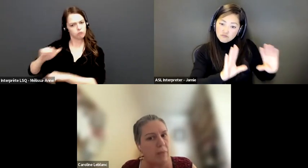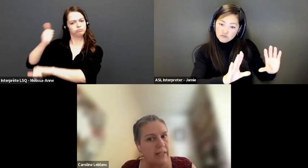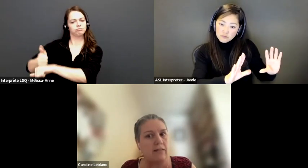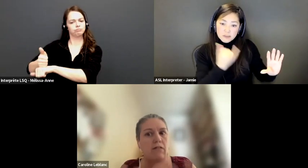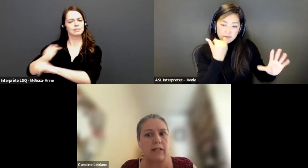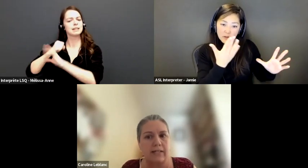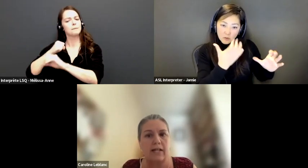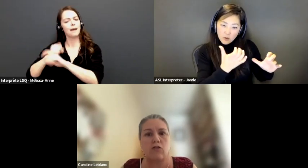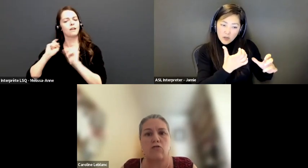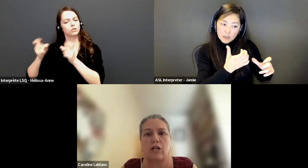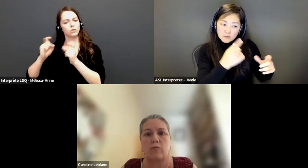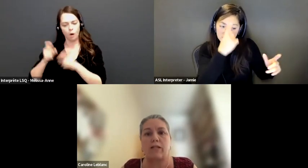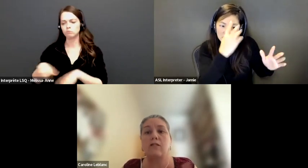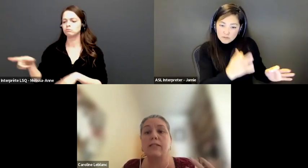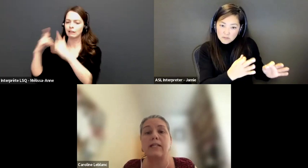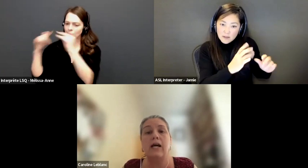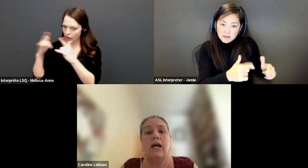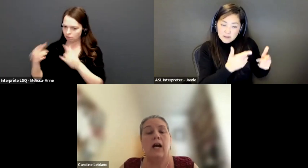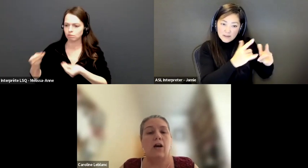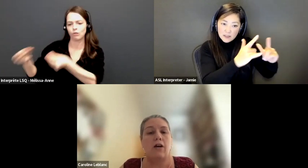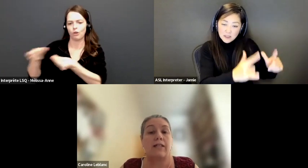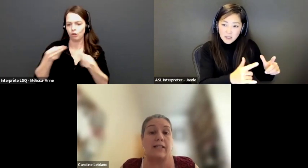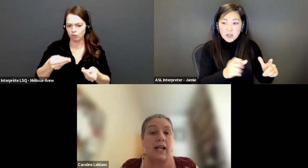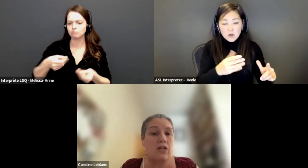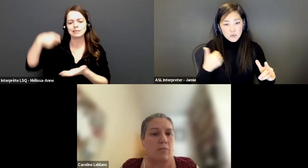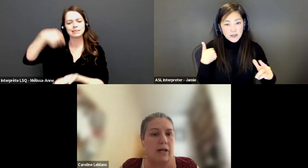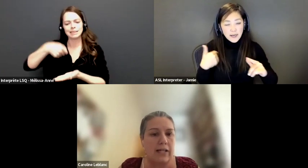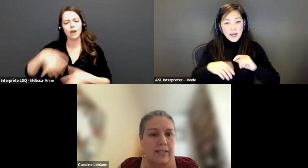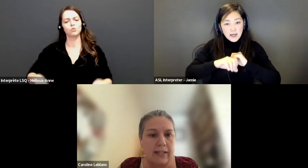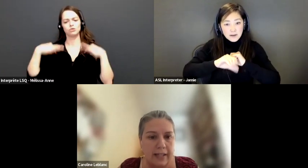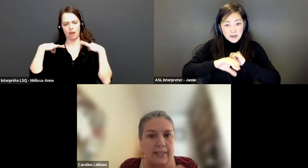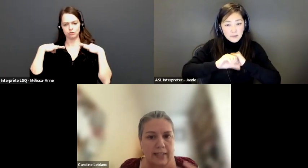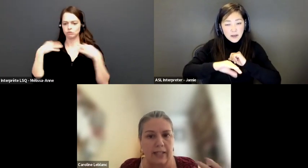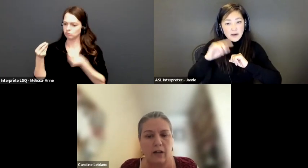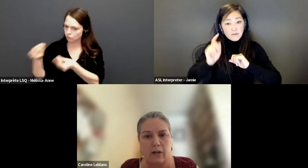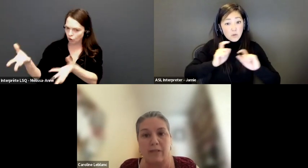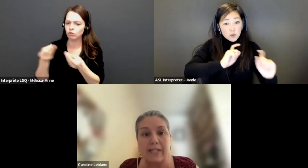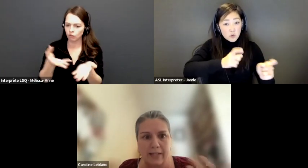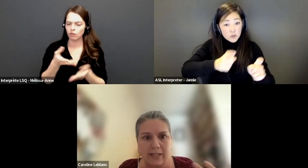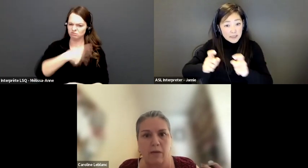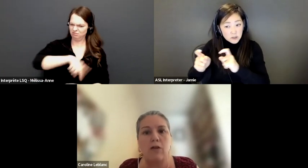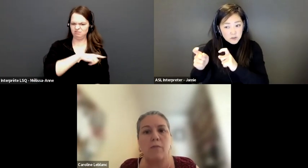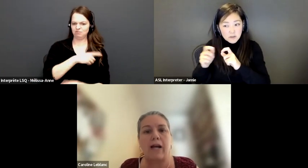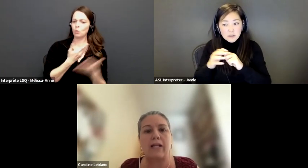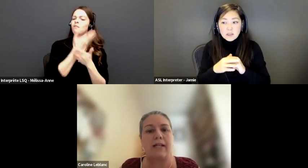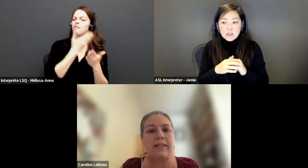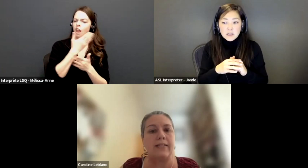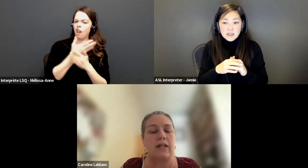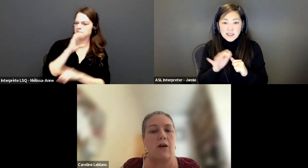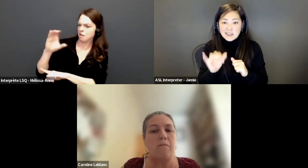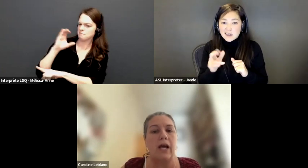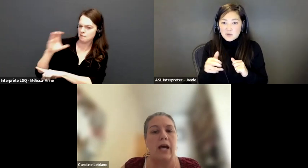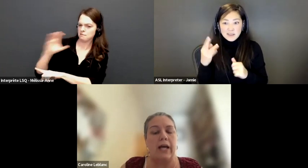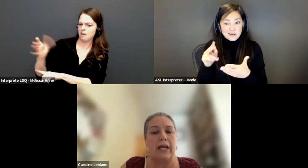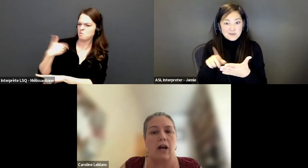pour remettre des tentes et des sacs de couchage aux personnes. Ça a été largement critiqué médiatiquement là, par les